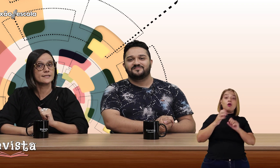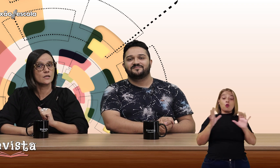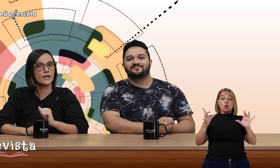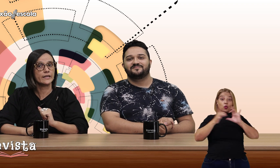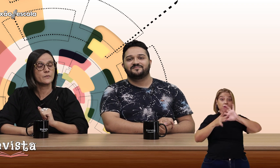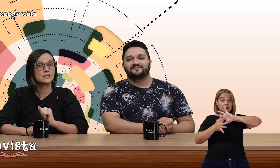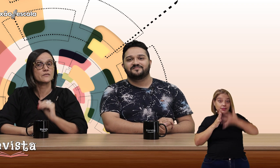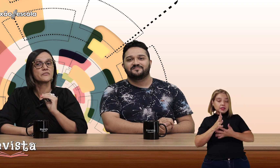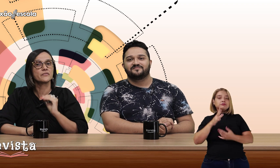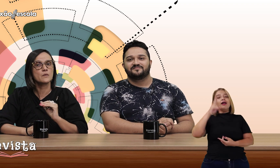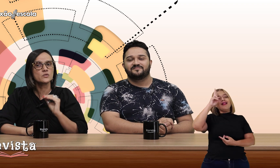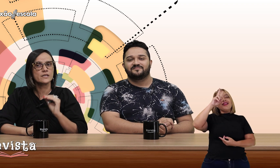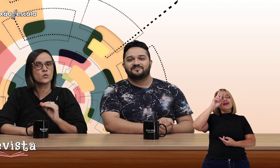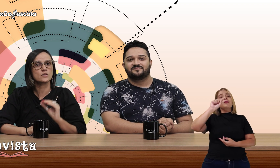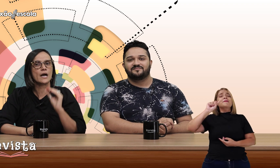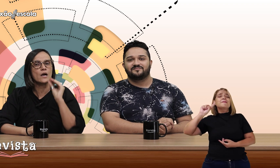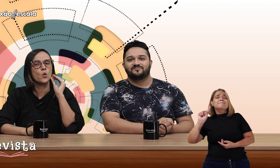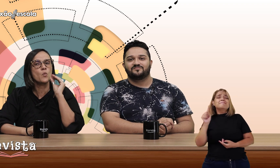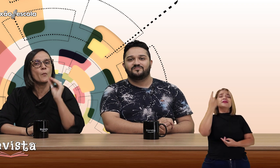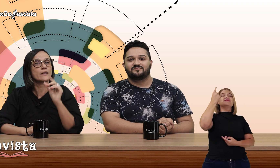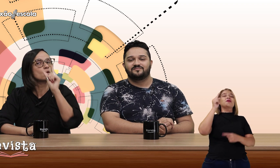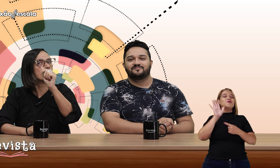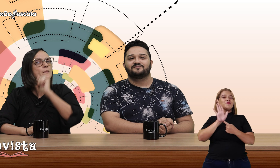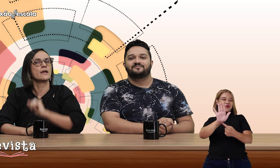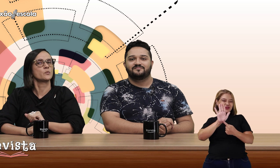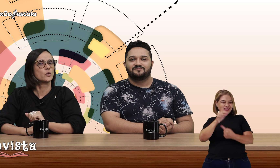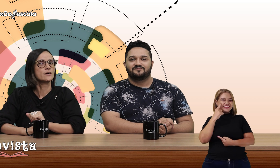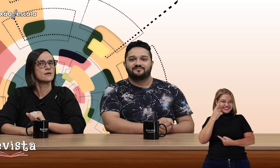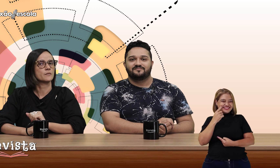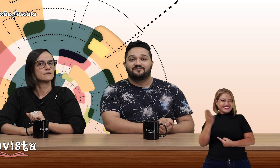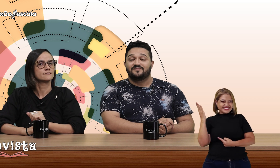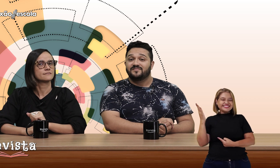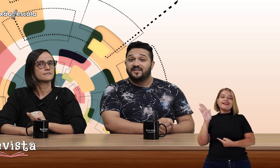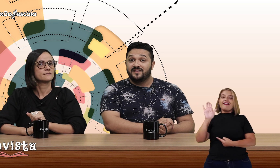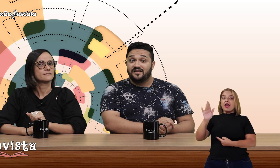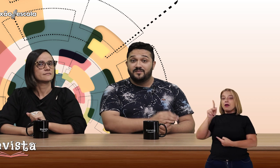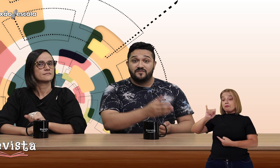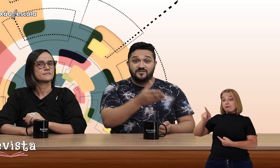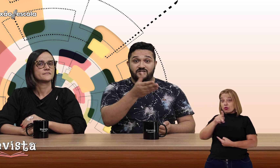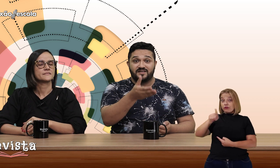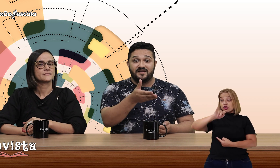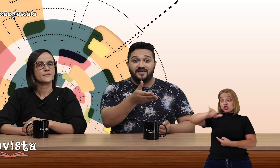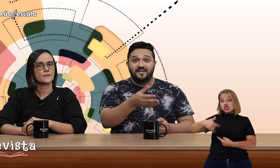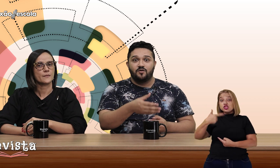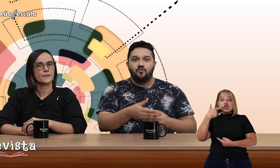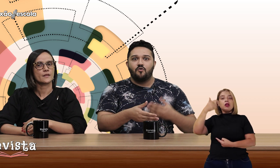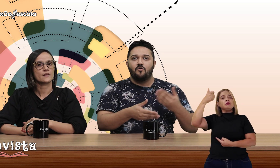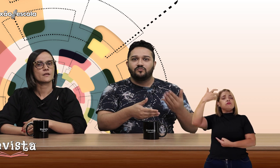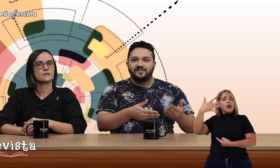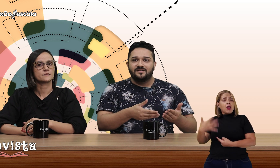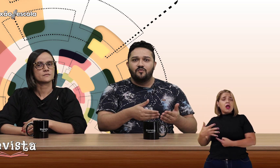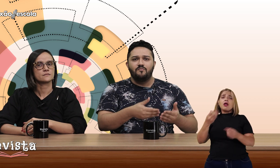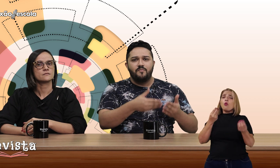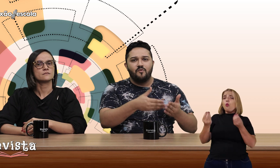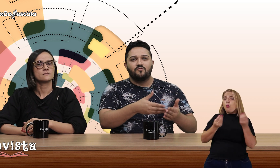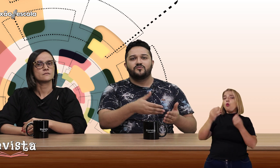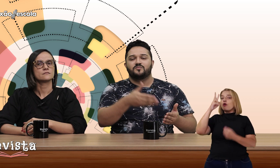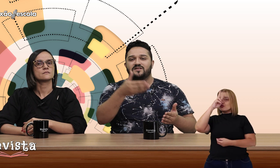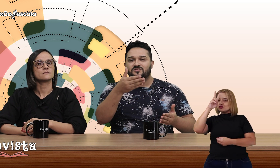Conexão em Libras, vamos recordar um momento do primeiro programa. Nele, a professora Jaqueline conta um pouco sobre a história